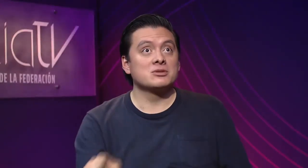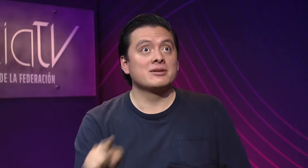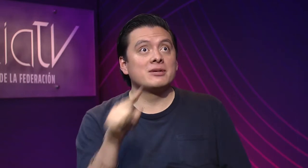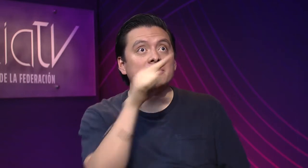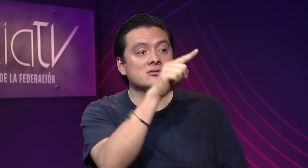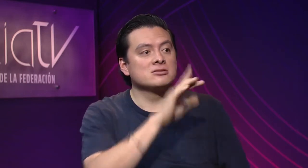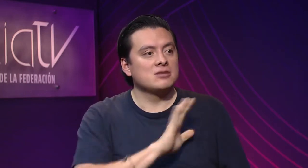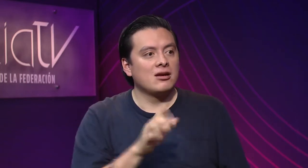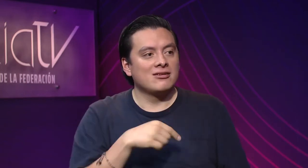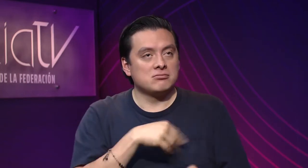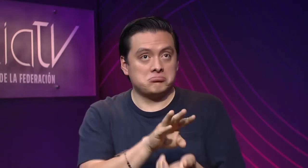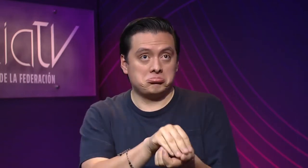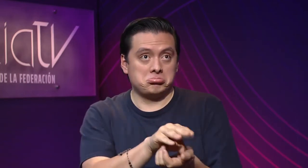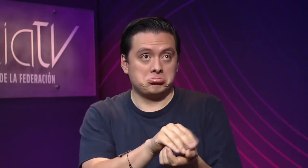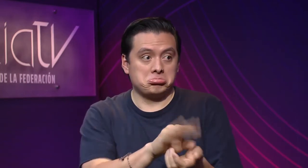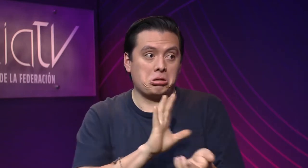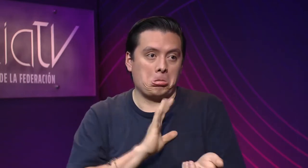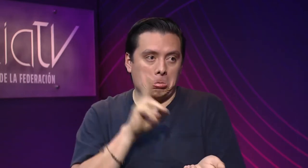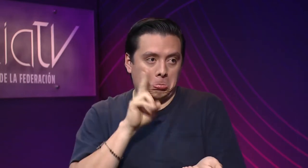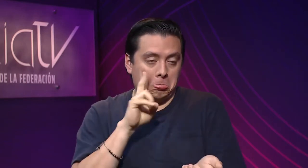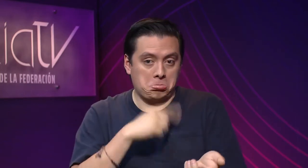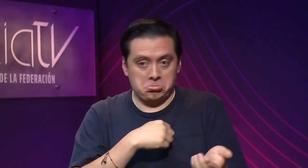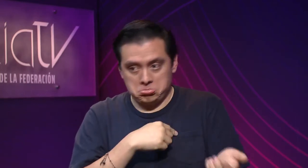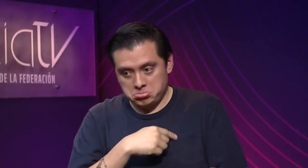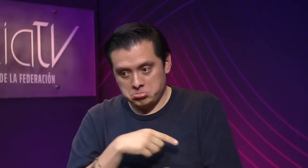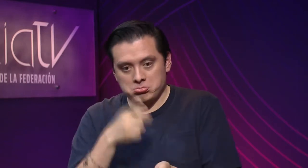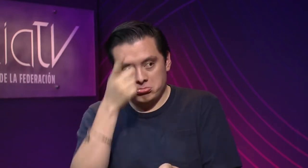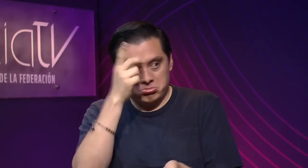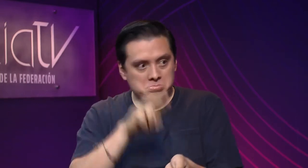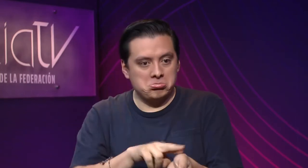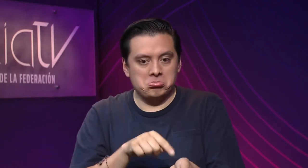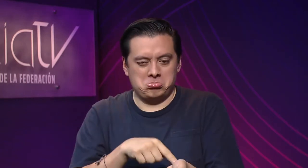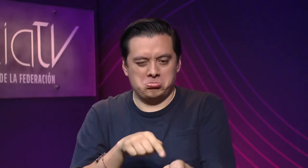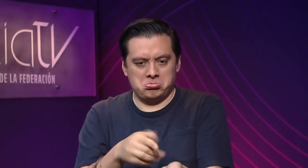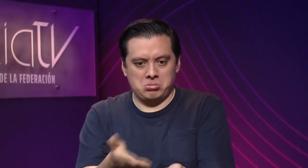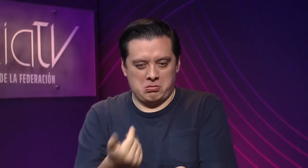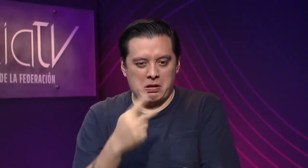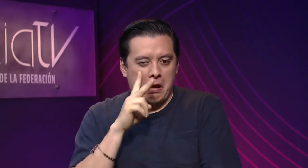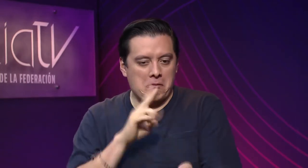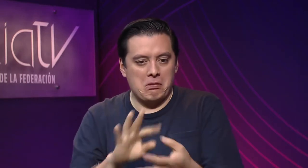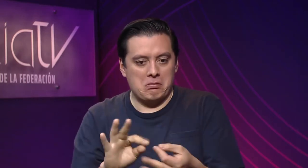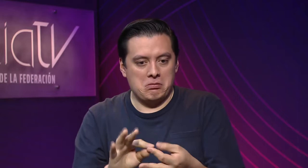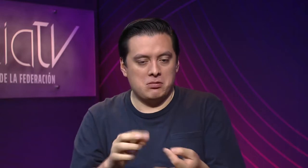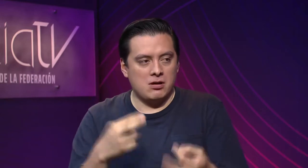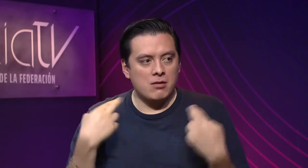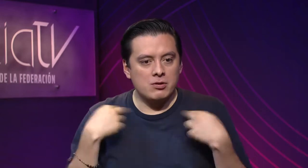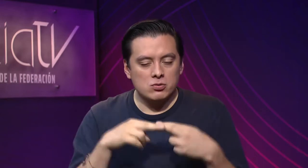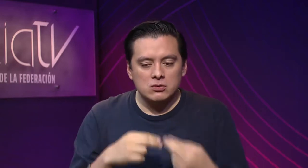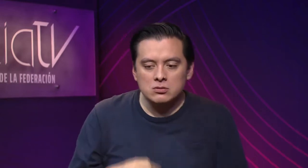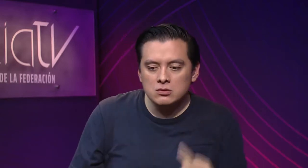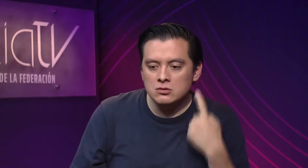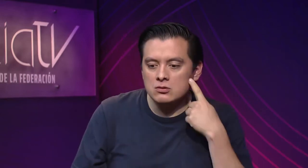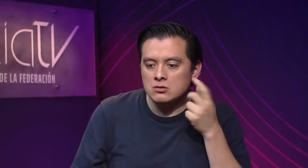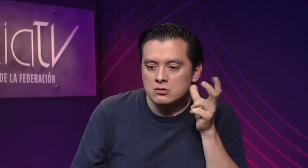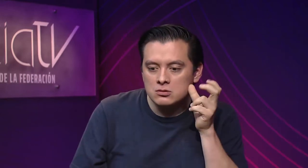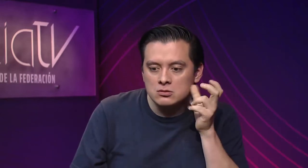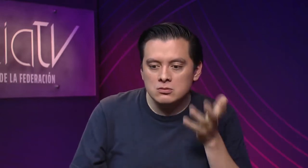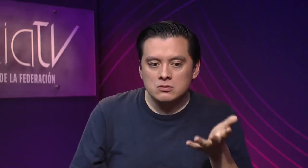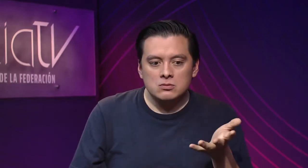de acuerdo a lo que dibujaron en el pizarrón. Y si grabo la clase, a ver, es como si te pusiera una clase grabada que